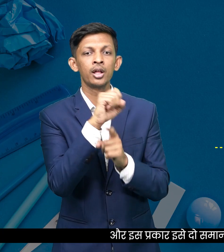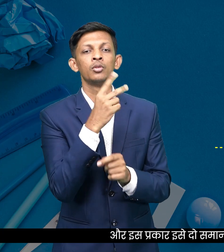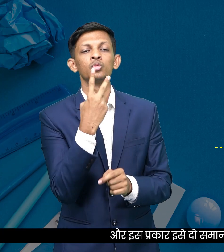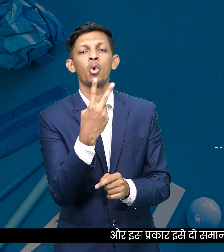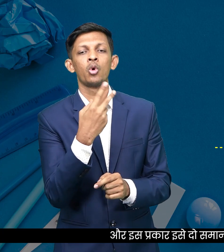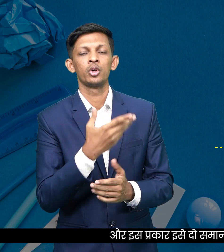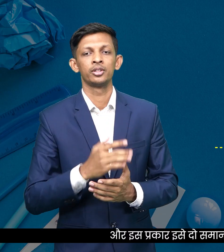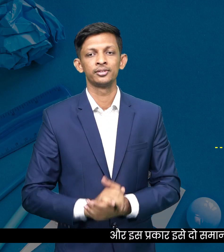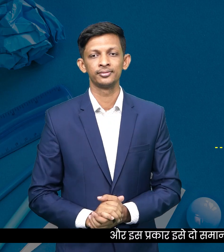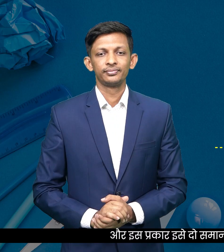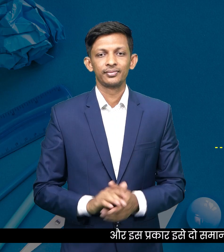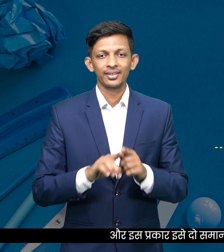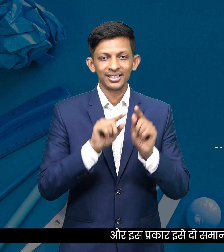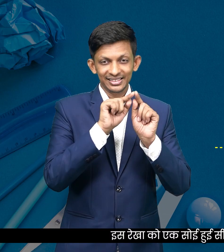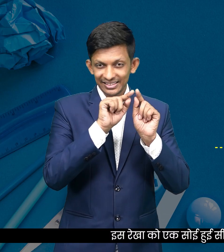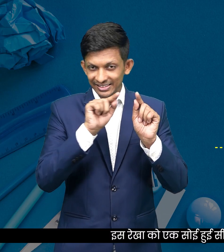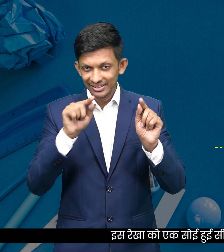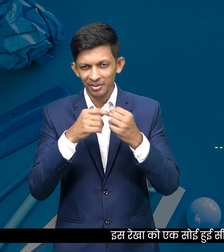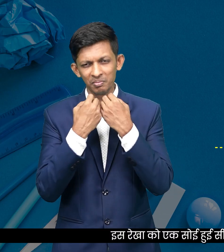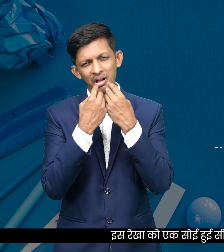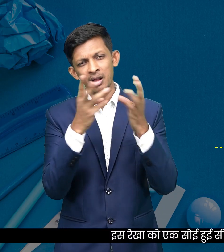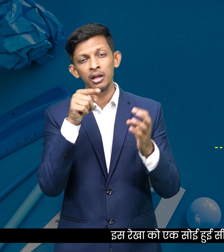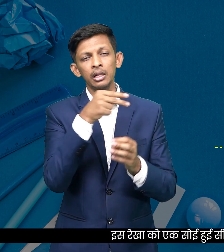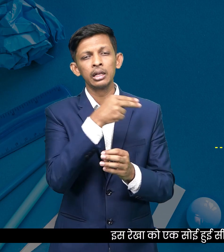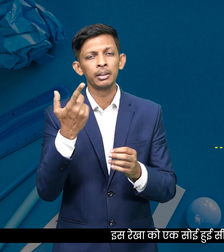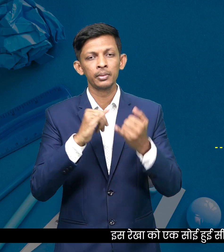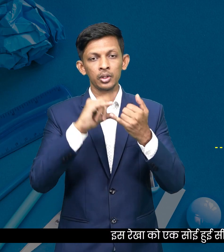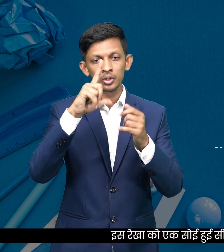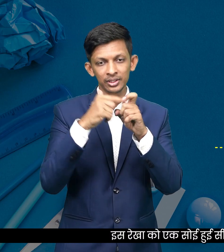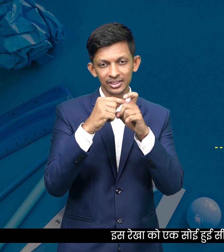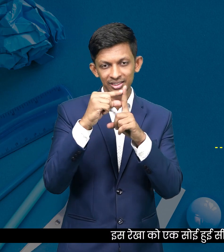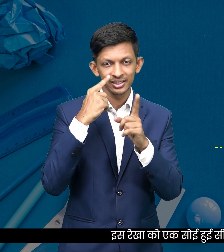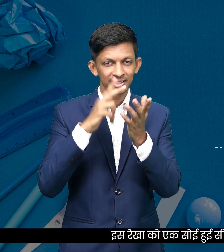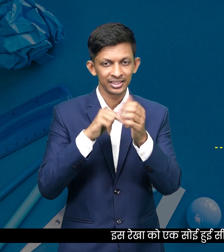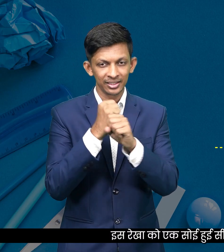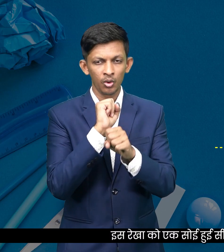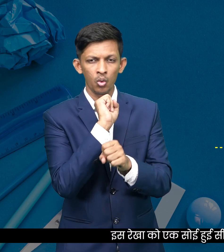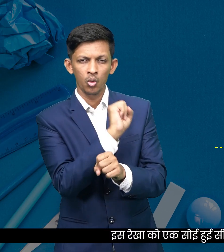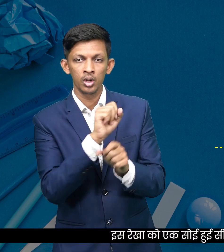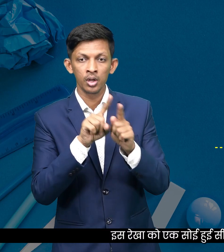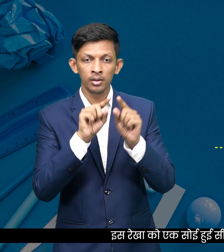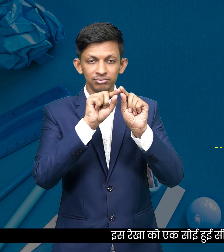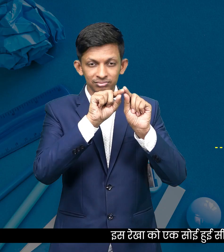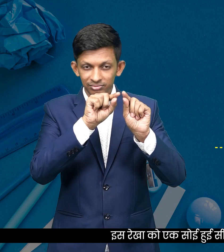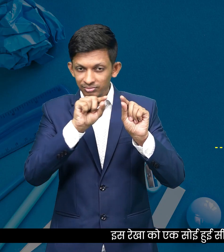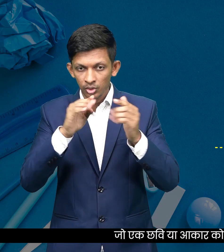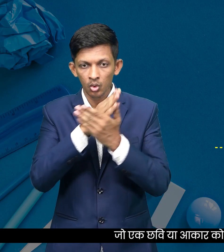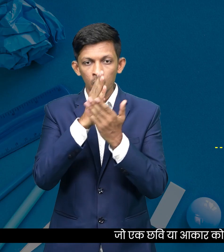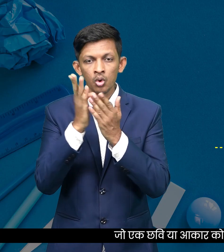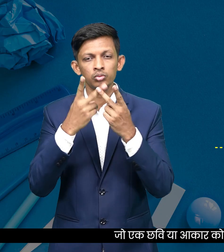में विभाजित करती है। इस रेखा को एक सोई हुई सीधी रेखा भी कहा जा सकता है जो एक छवि